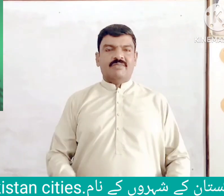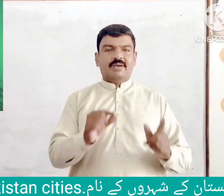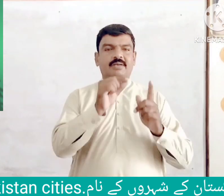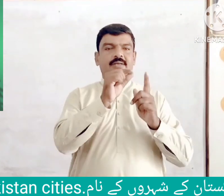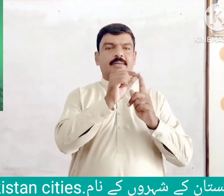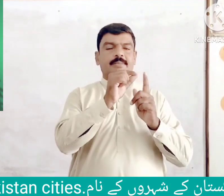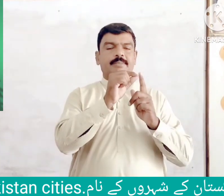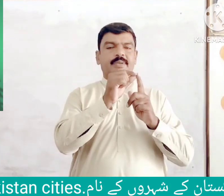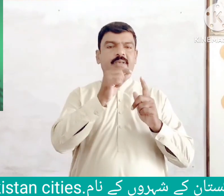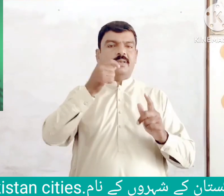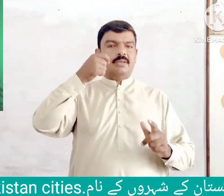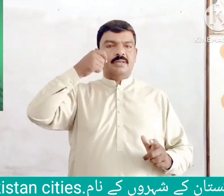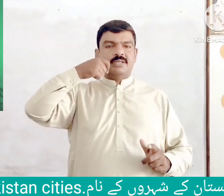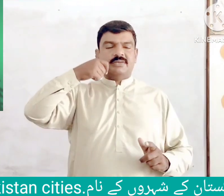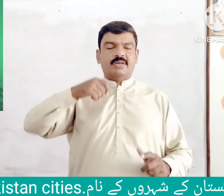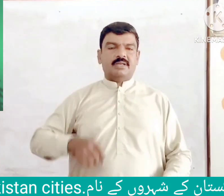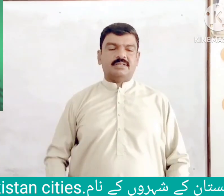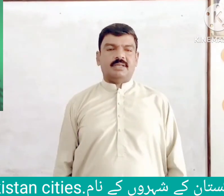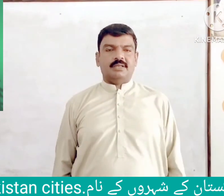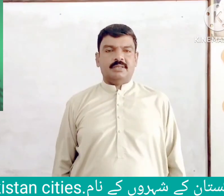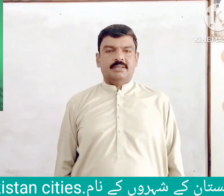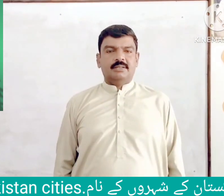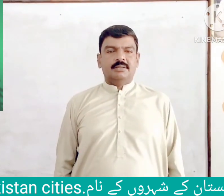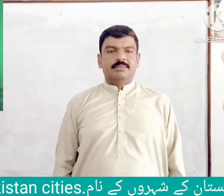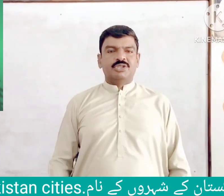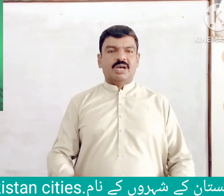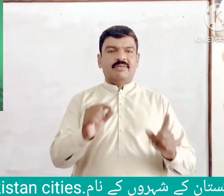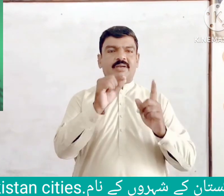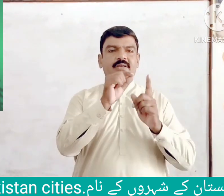पेशावर, पी पेशावर का स्थान, पेशावर।